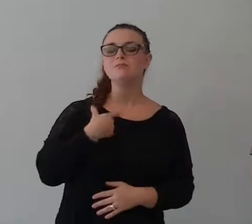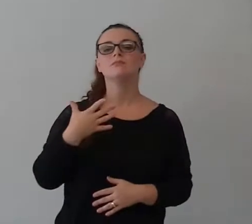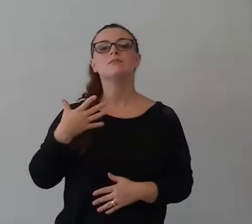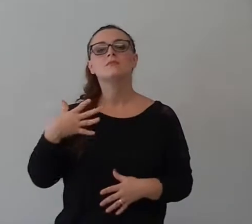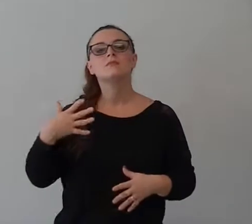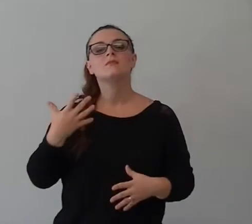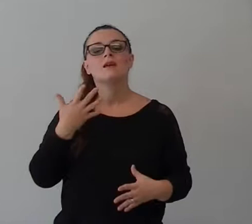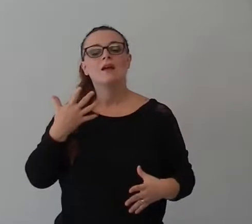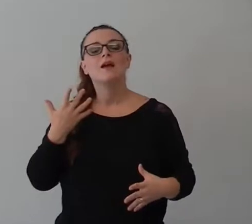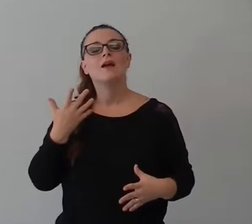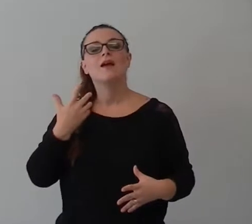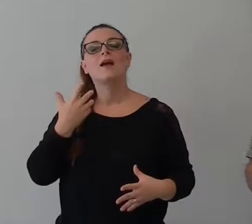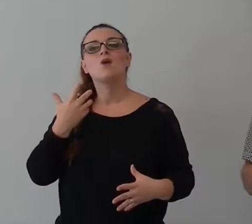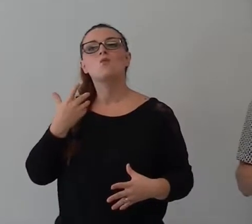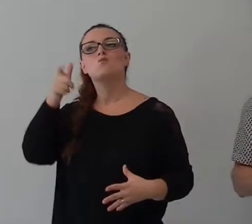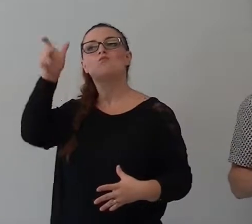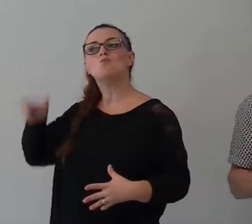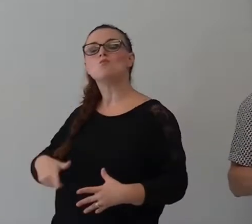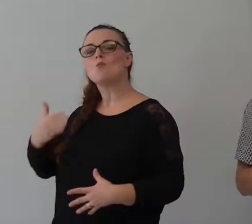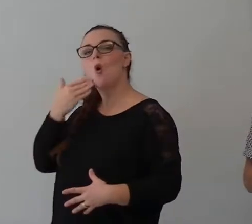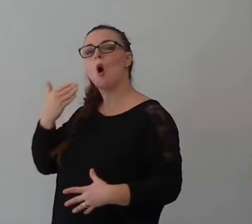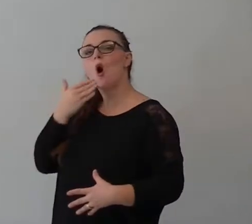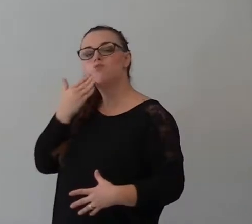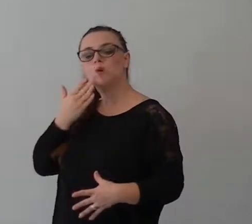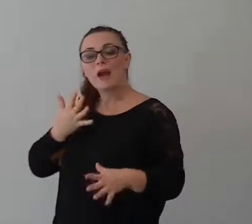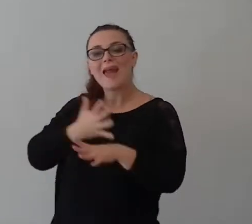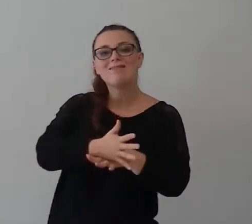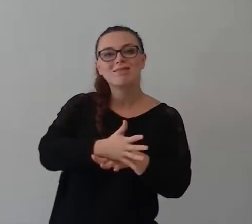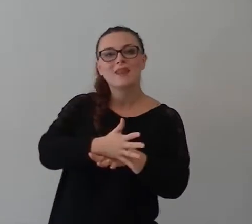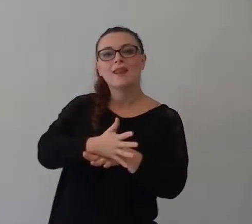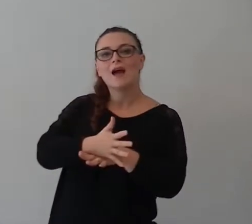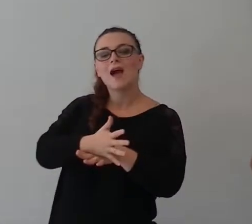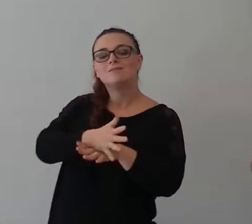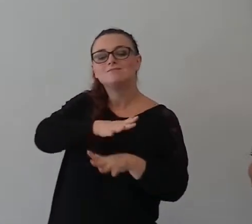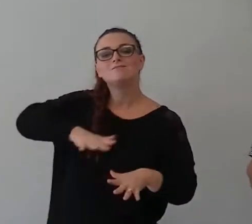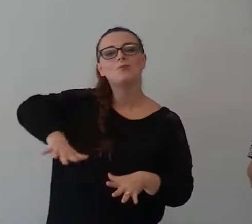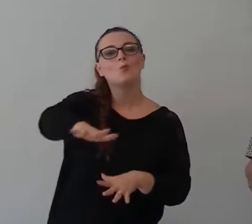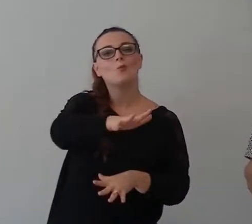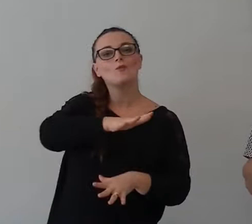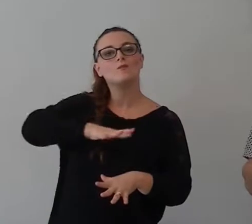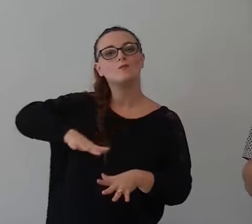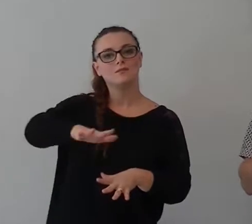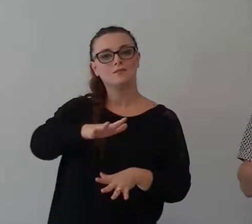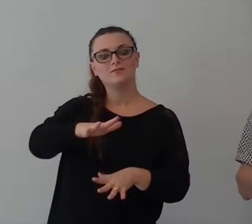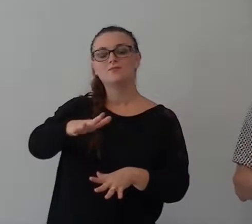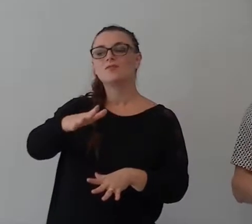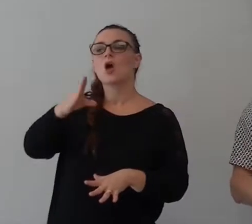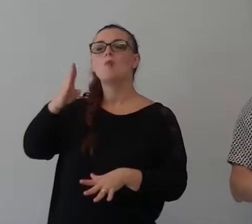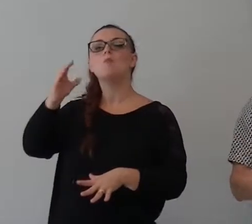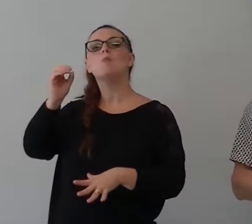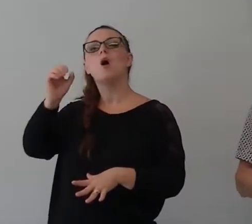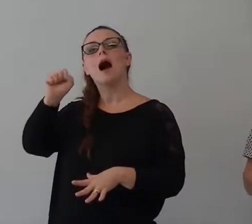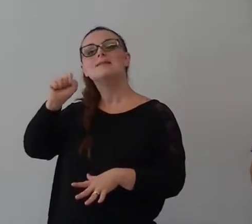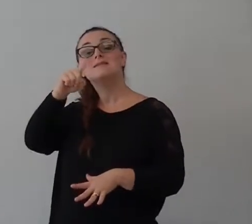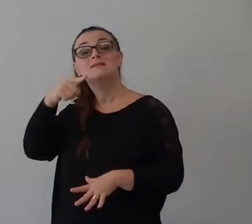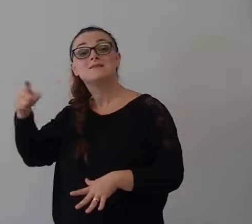scena uno dei due protagonisti della storia, Boaz. Boaz significa forte. Allora qui abbiamo